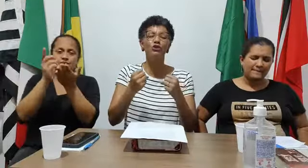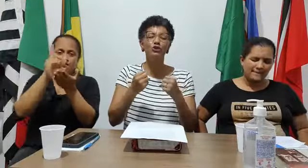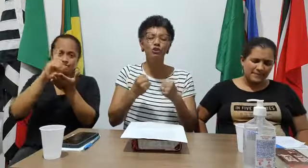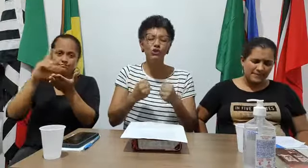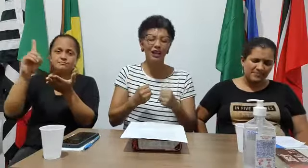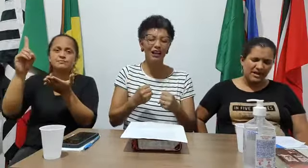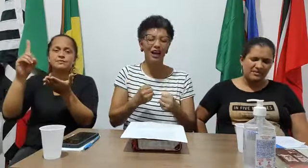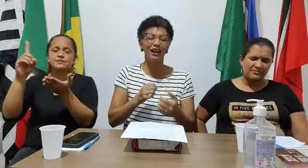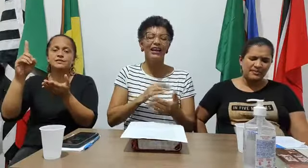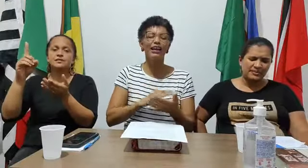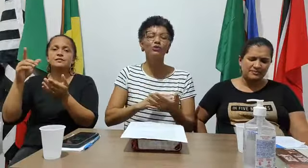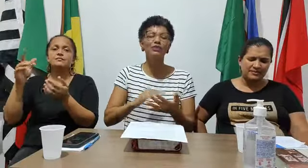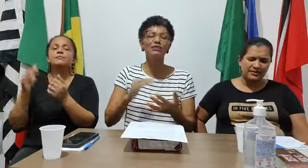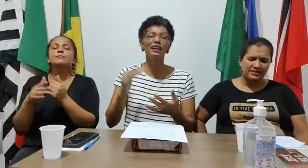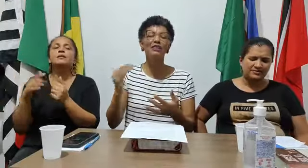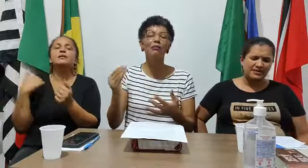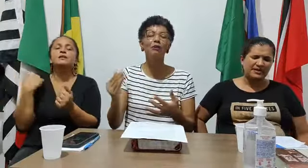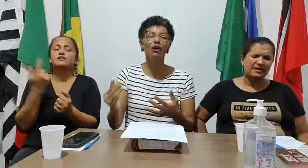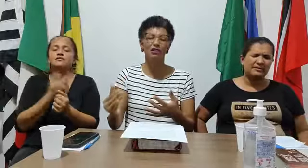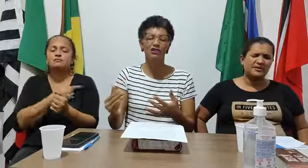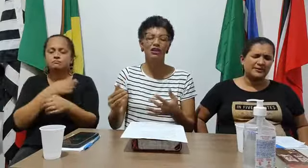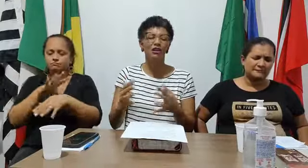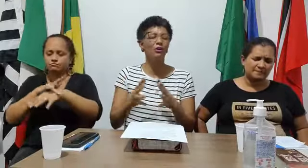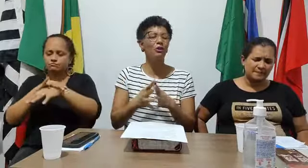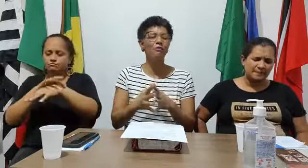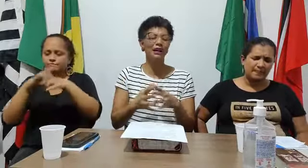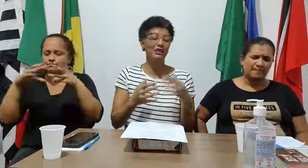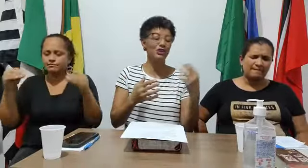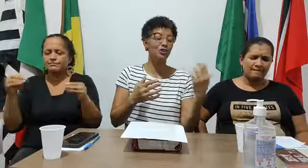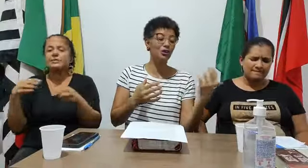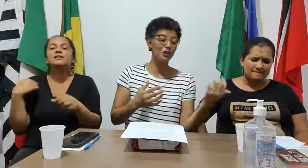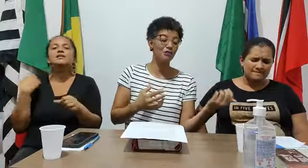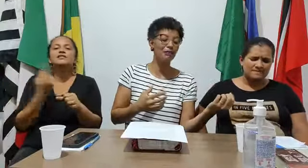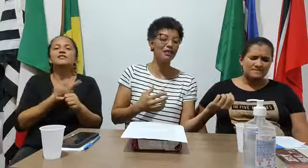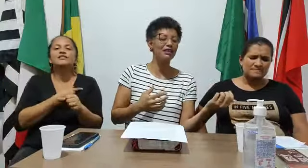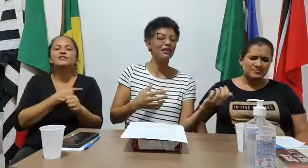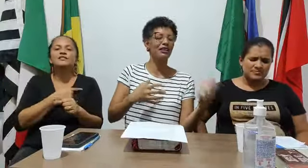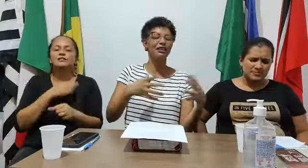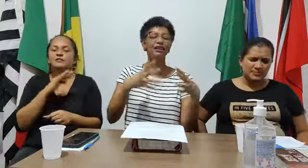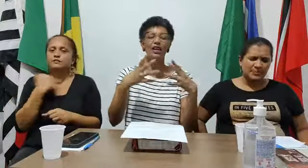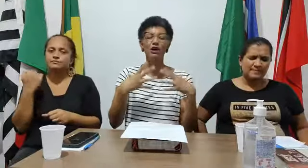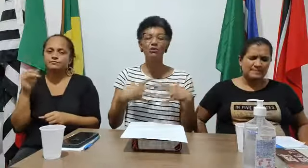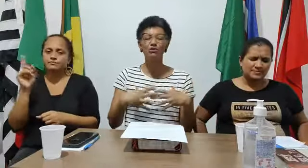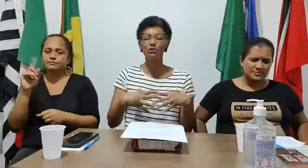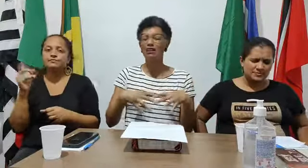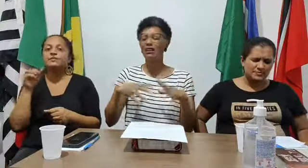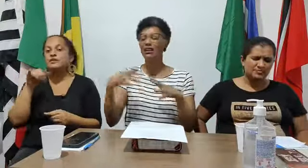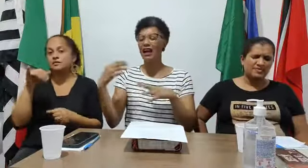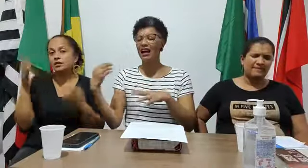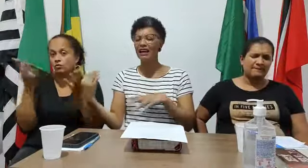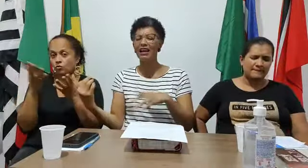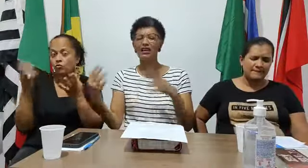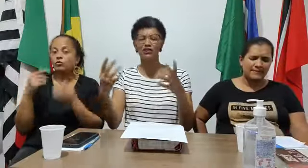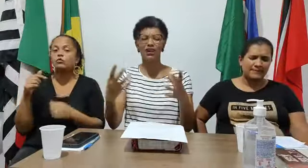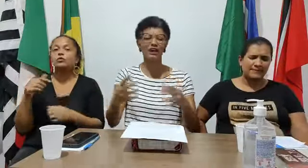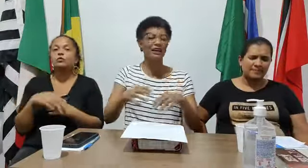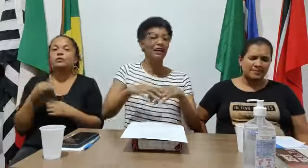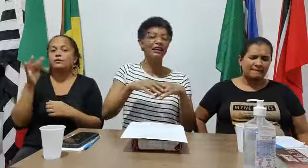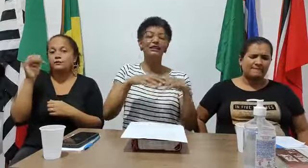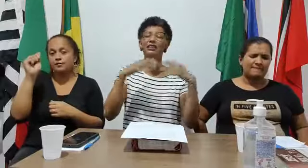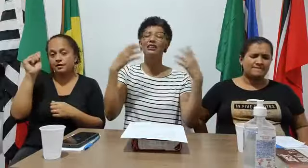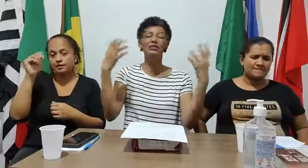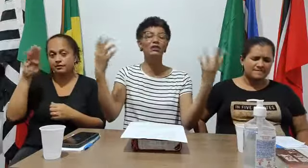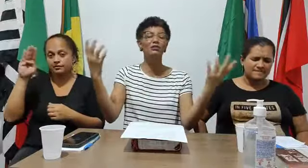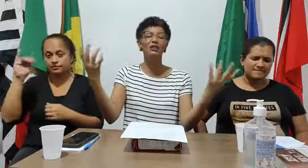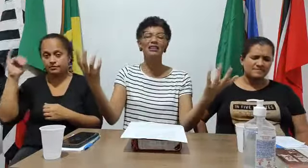para nos sarar e nos livrar da morte. Oh, Pai, se hoje a Fabi está aqui, eu estou aqui, a Rê, a Jaque